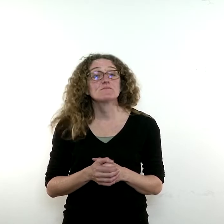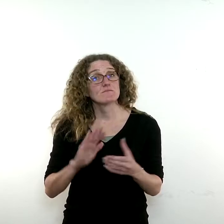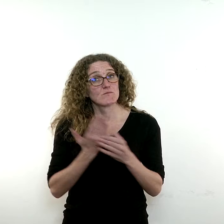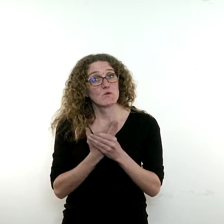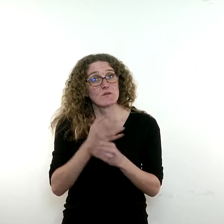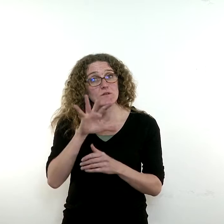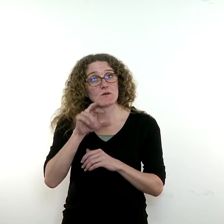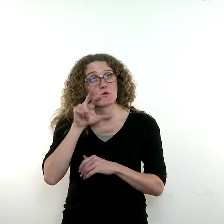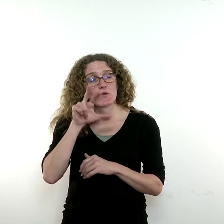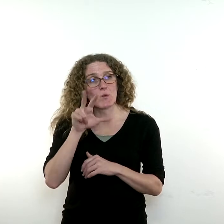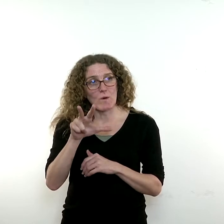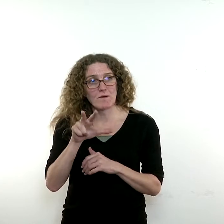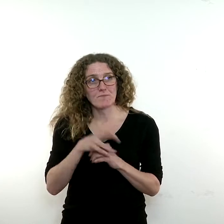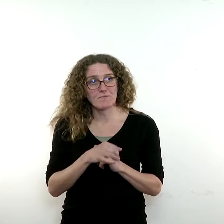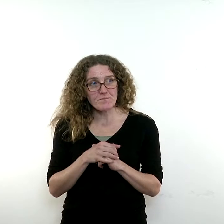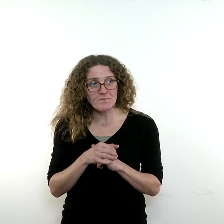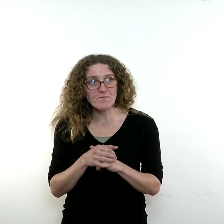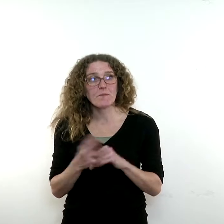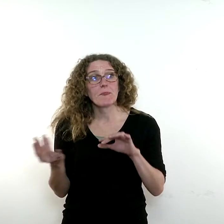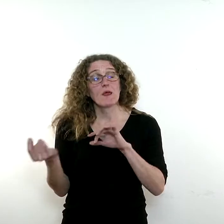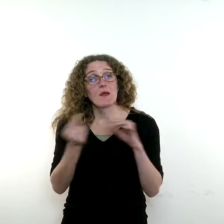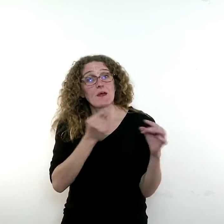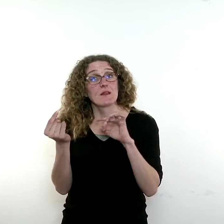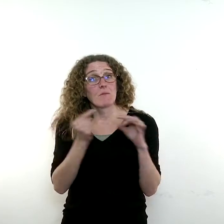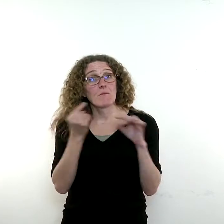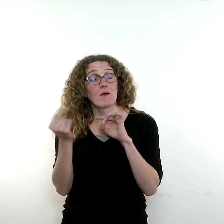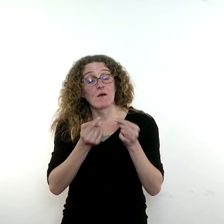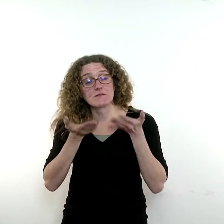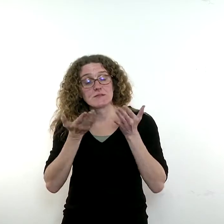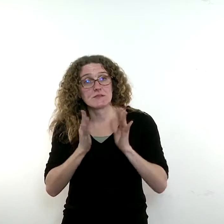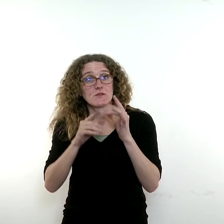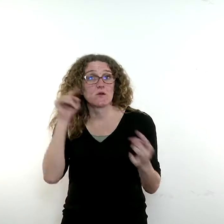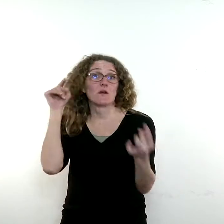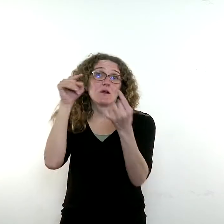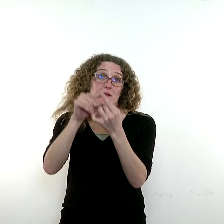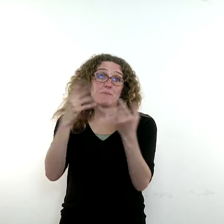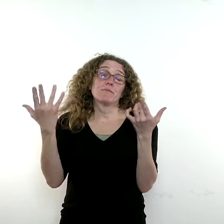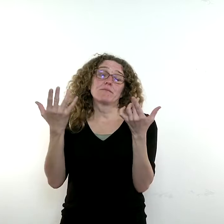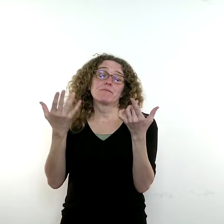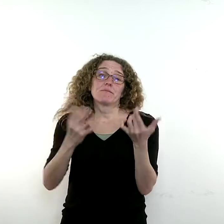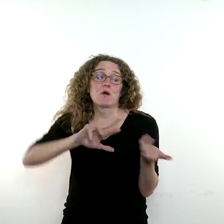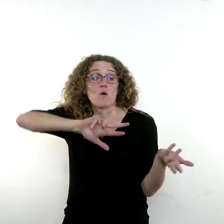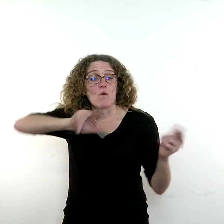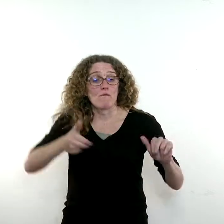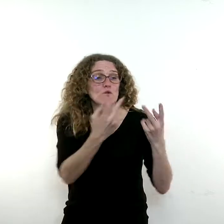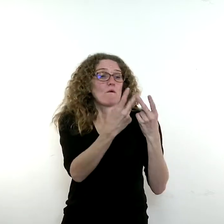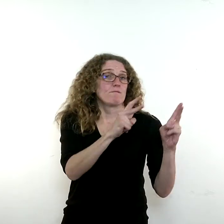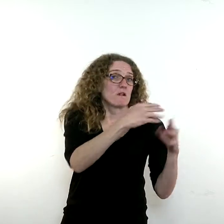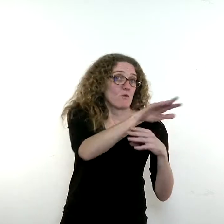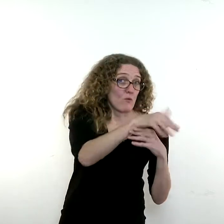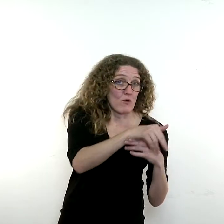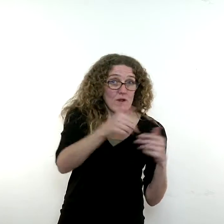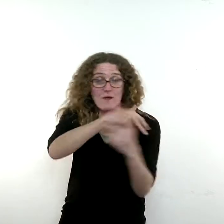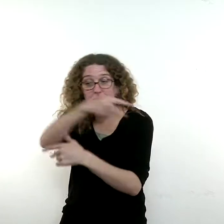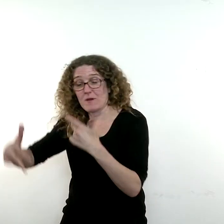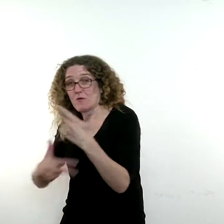Affaire 53, délibération relative à la mise en place d'une convention constitutive du groupement de commandes entre la ville de